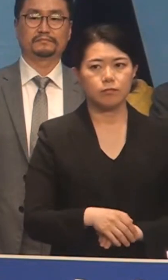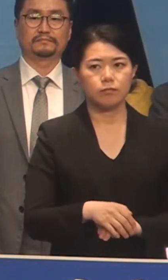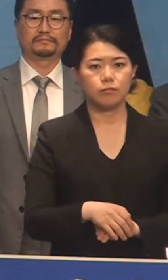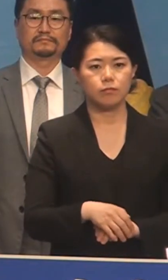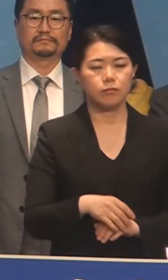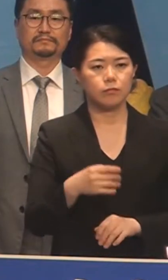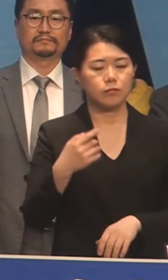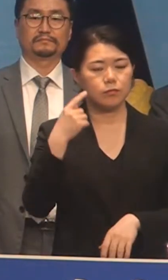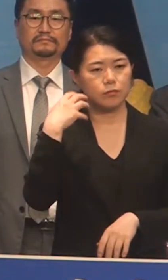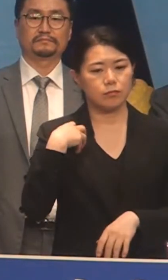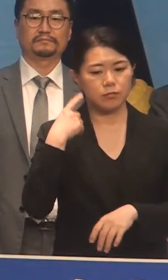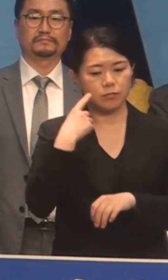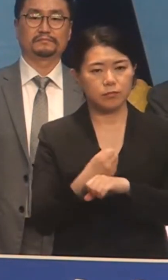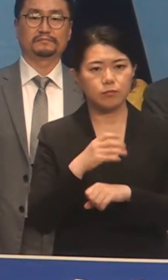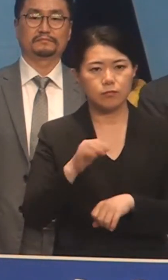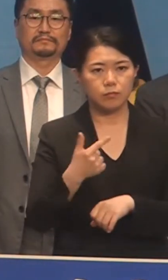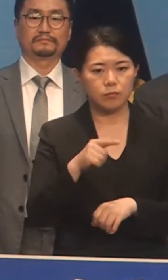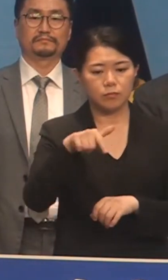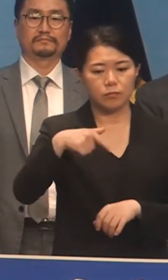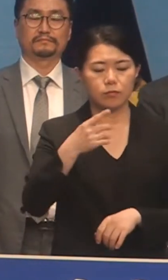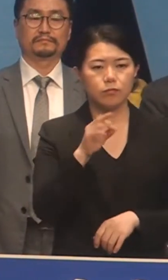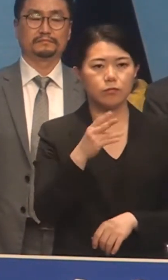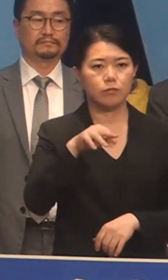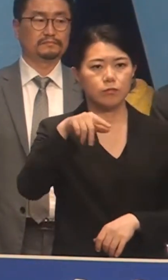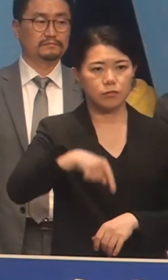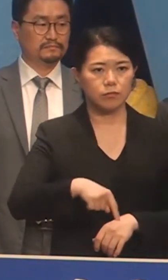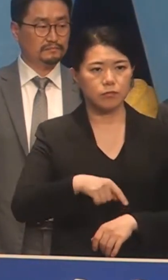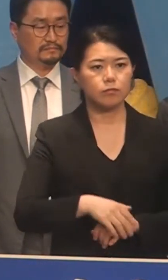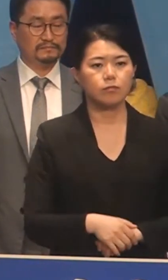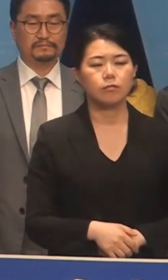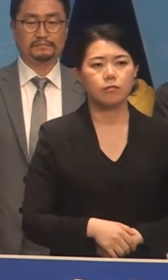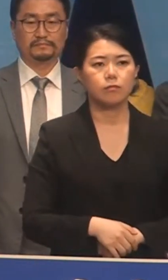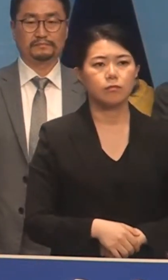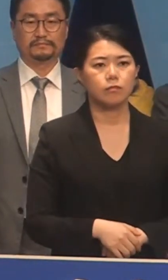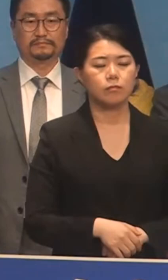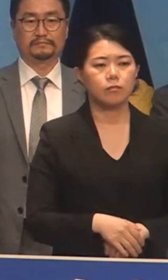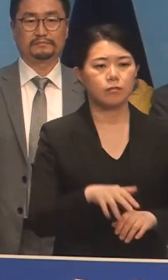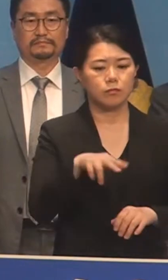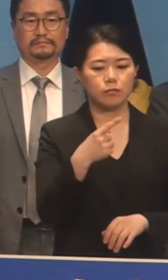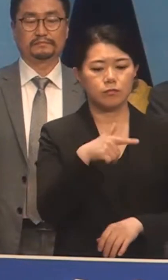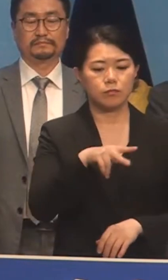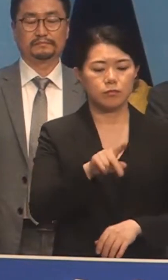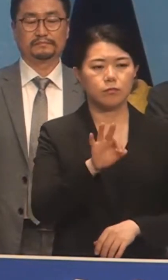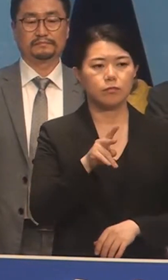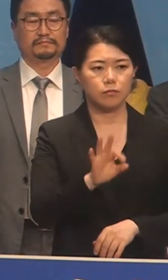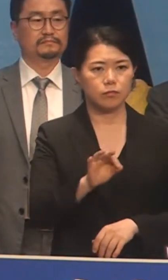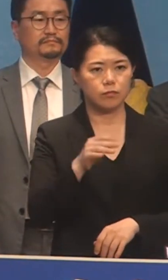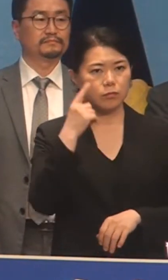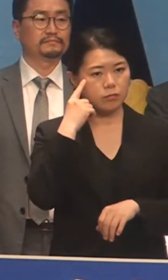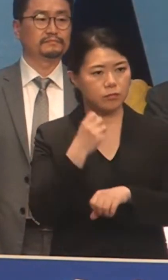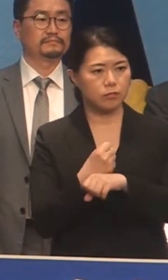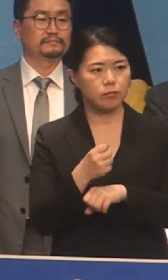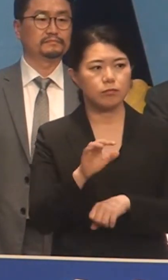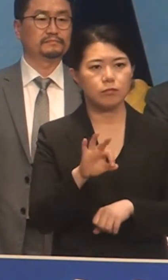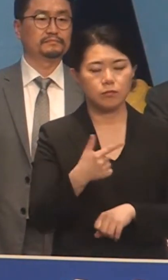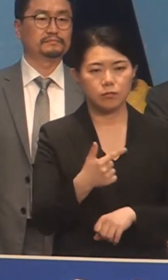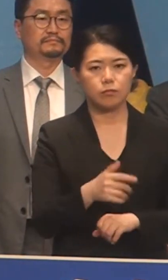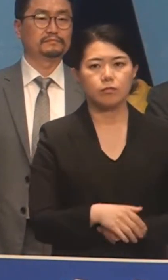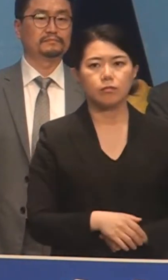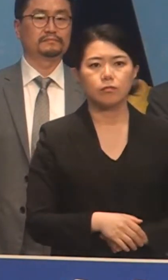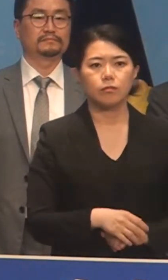한국기초과학지원연구원 책임연구원, 그리고 고용주 한국화학연구원 책임연구원, 그리고 조재영 한국화학연구원